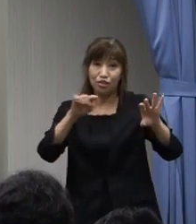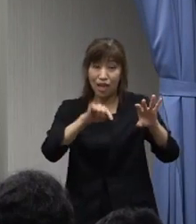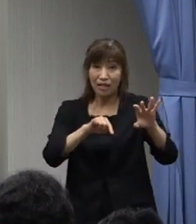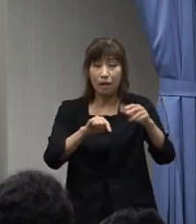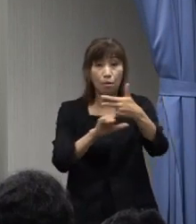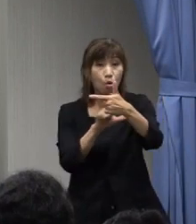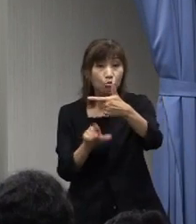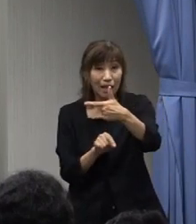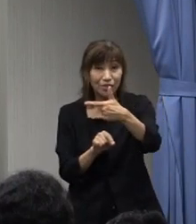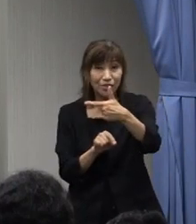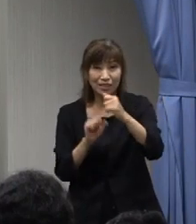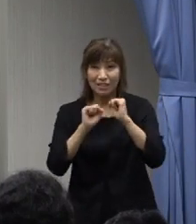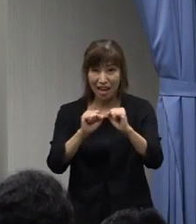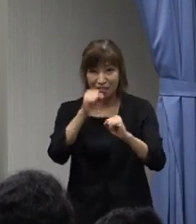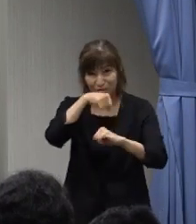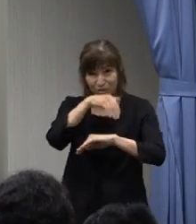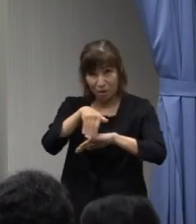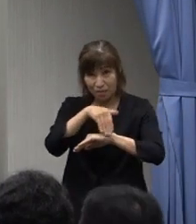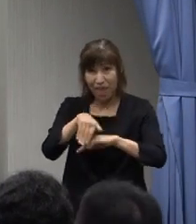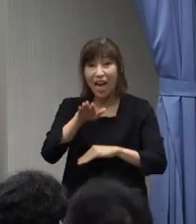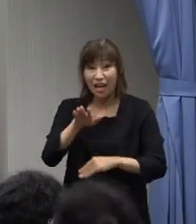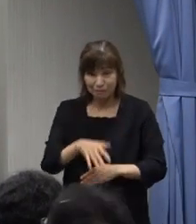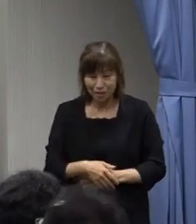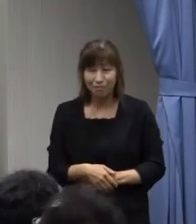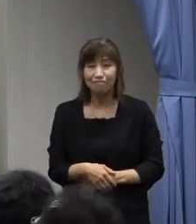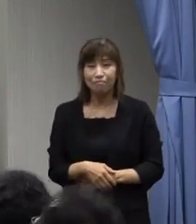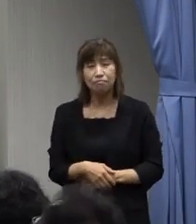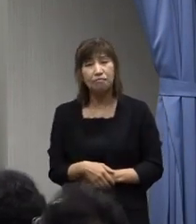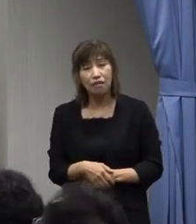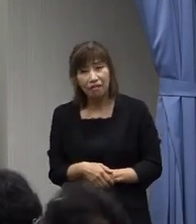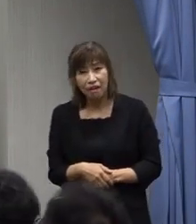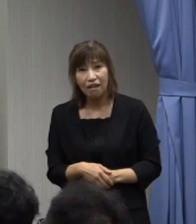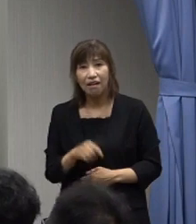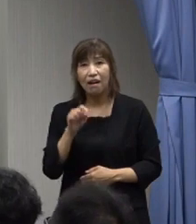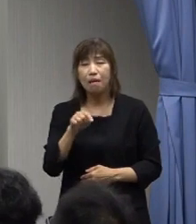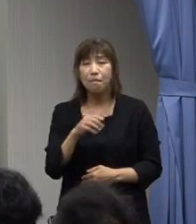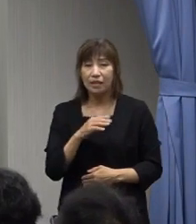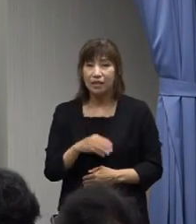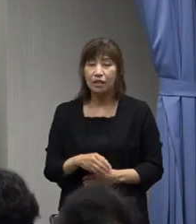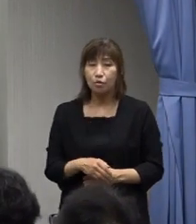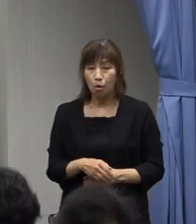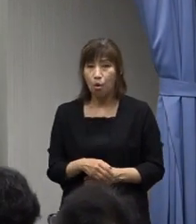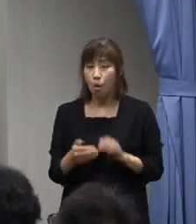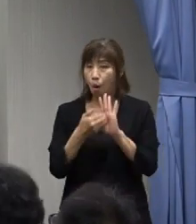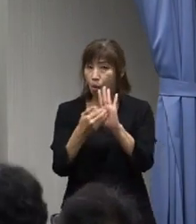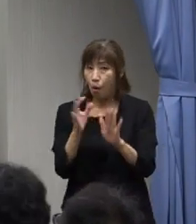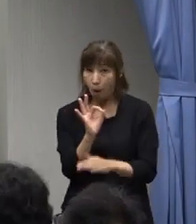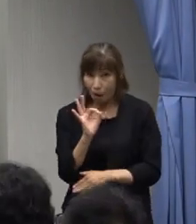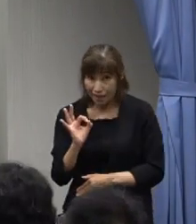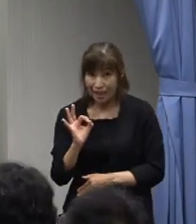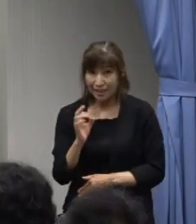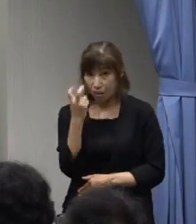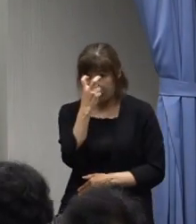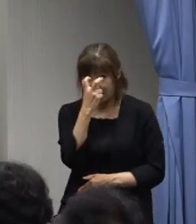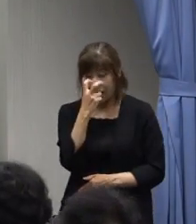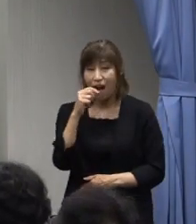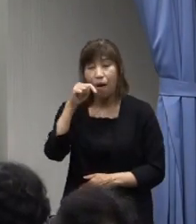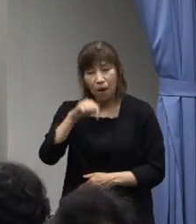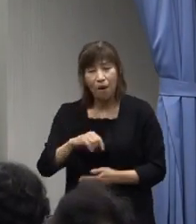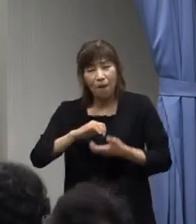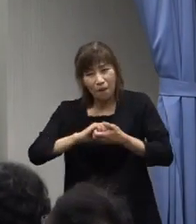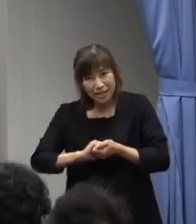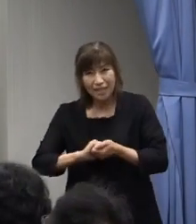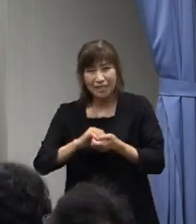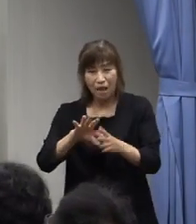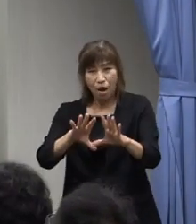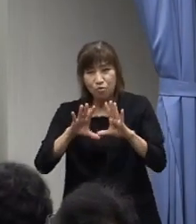です。そしてですね、やはり先ほど申し上げた抗体検査をぜひ受けていただいて、そ